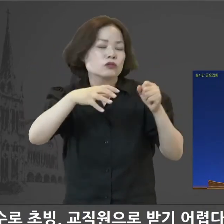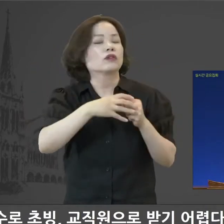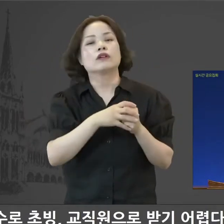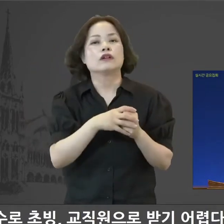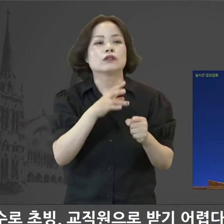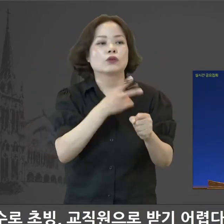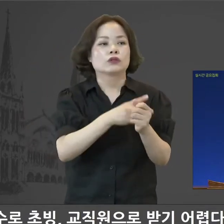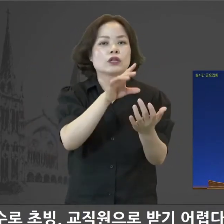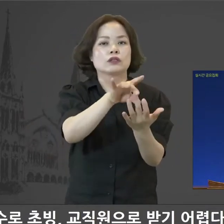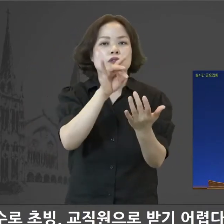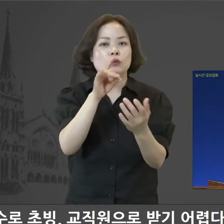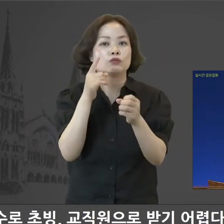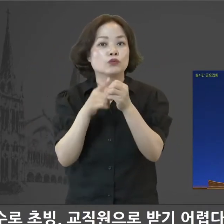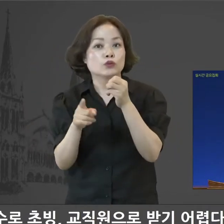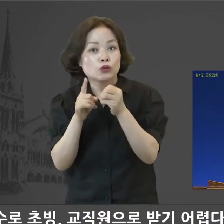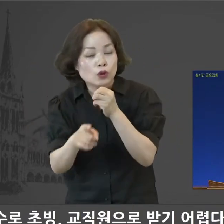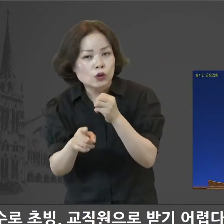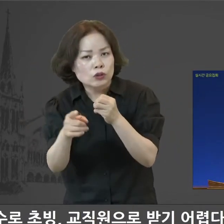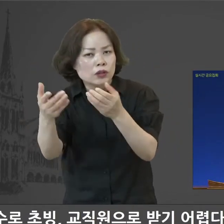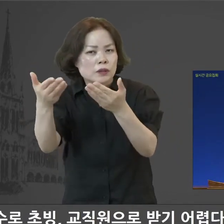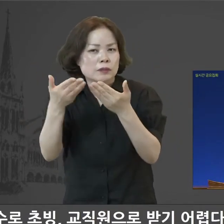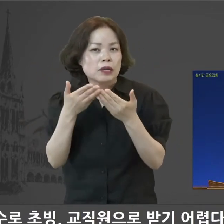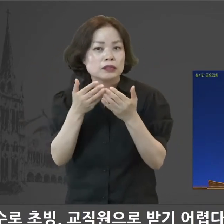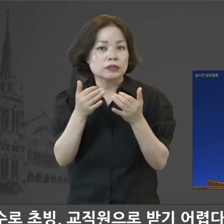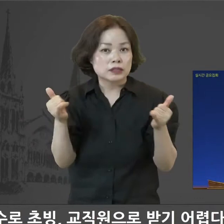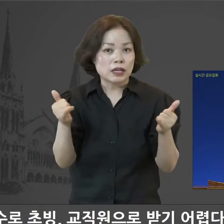때 불교 수계받을 거를